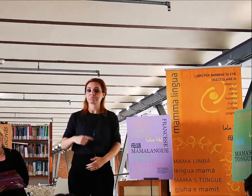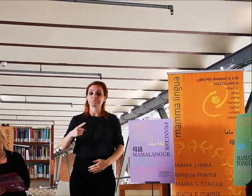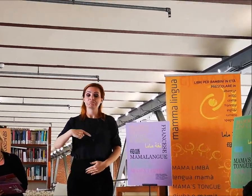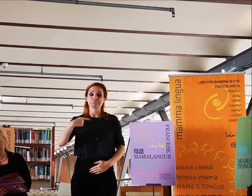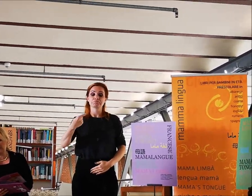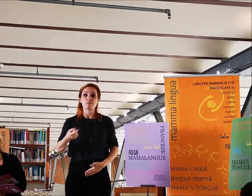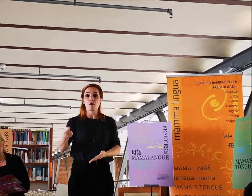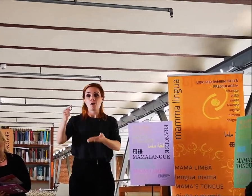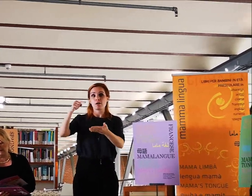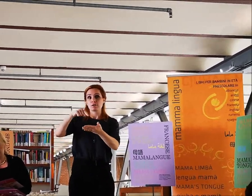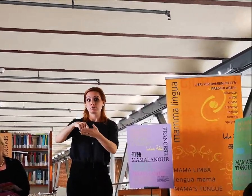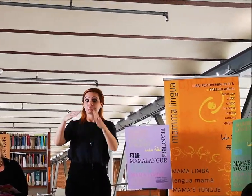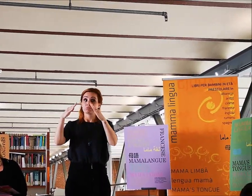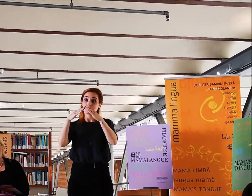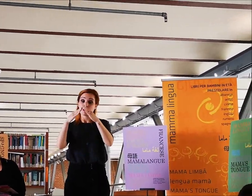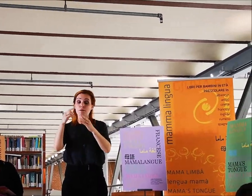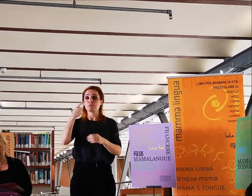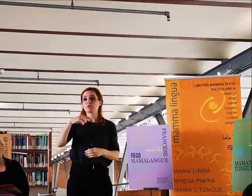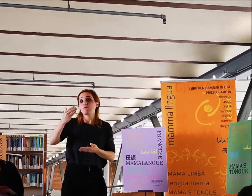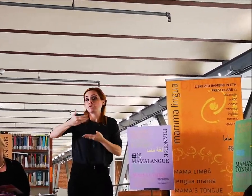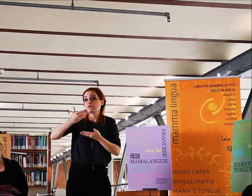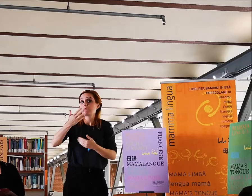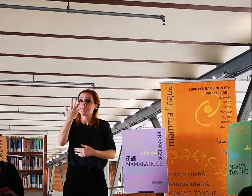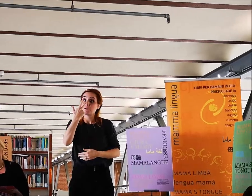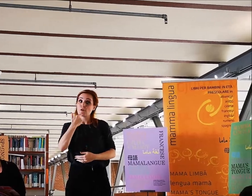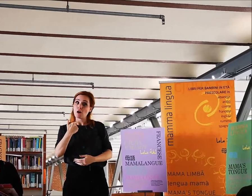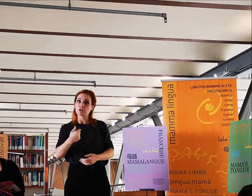Sono tornata a casa per farmi la zuppa.